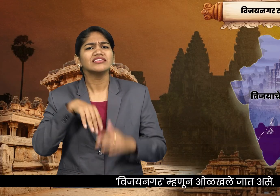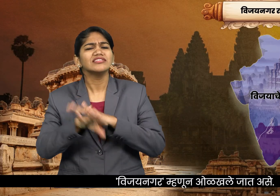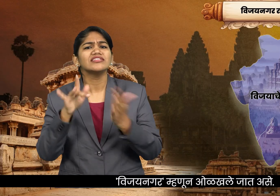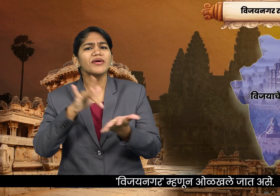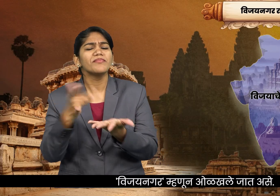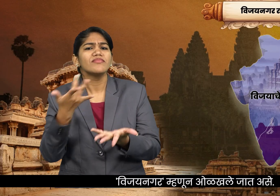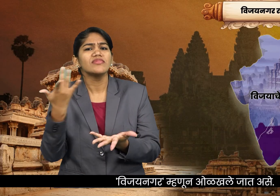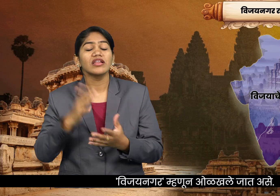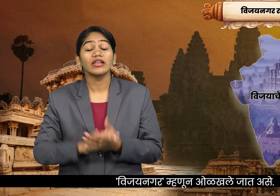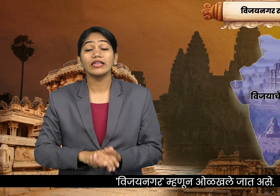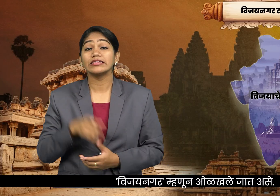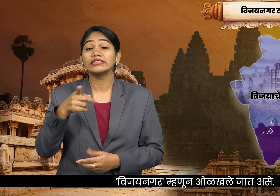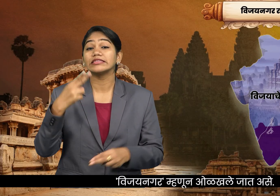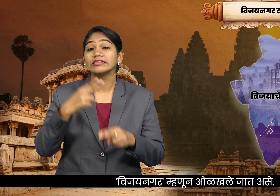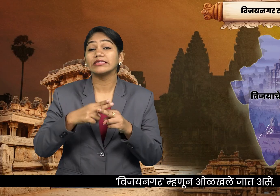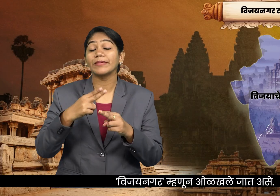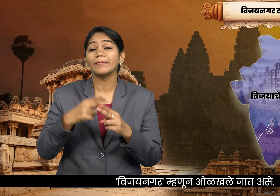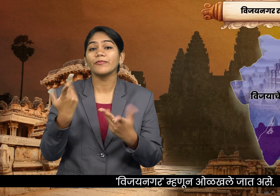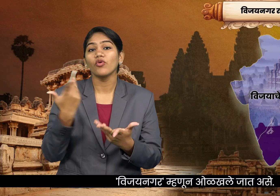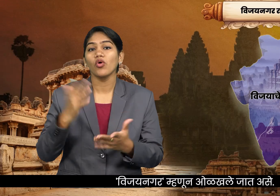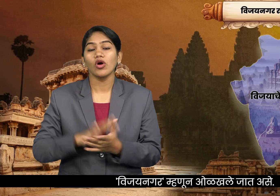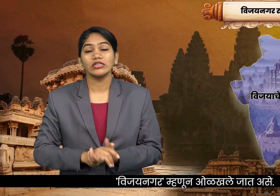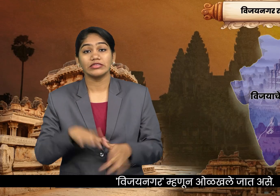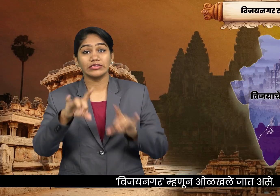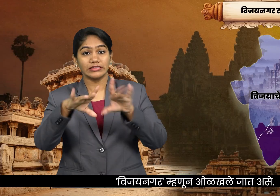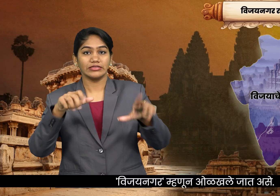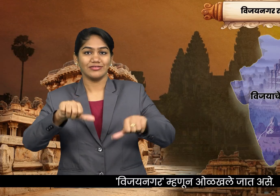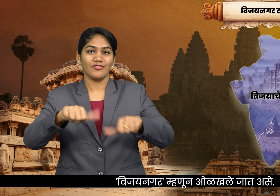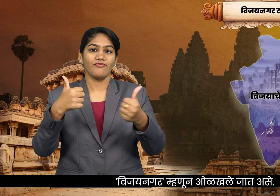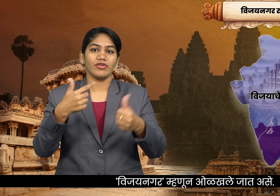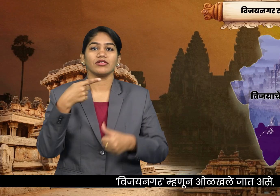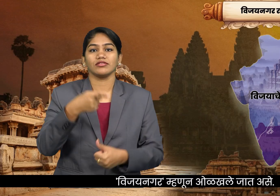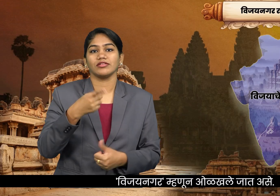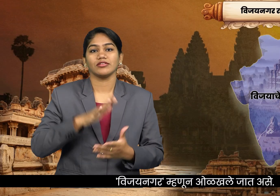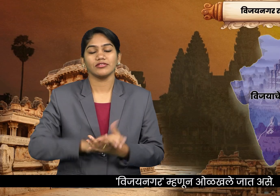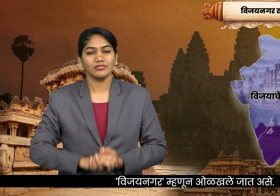विजयनगर म्हणून ओळखले जात असे.